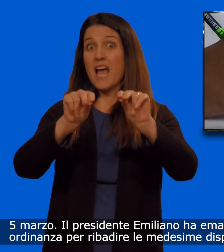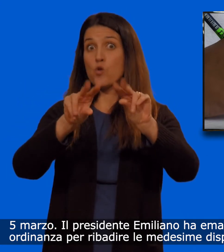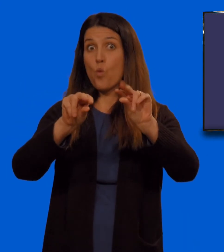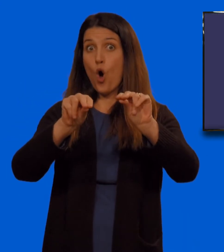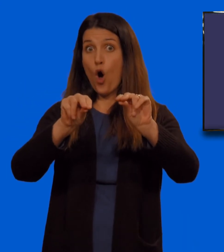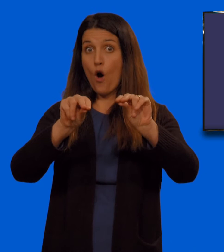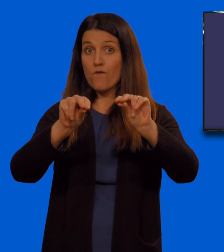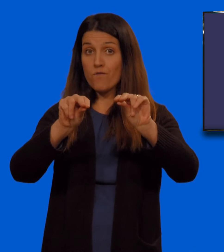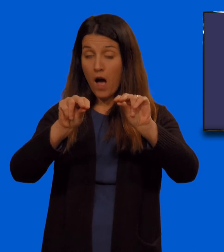disposizioni.